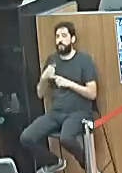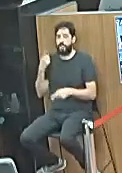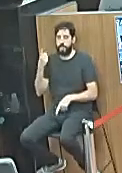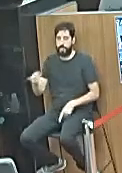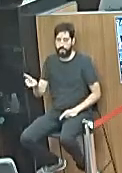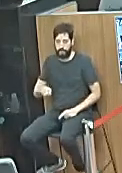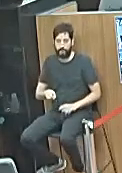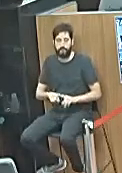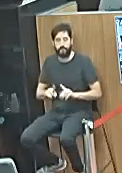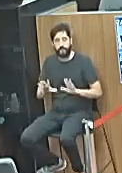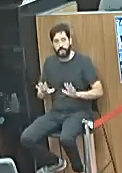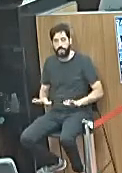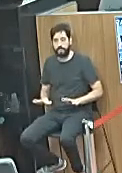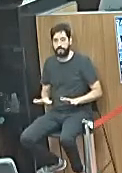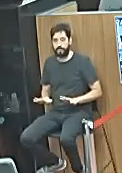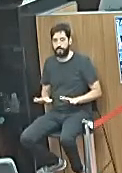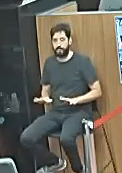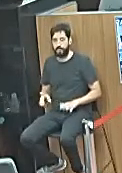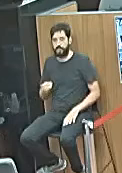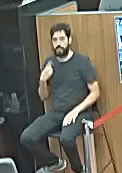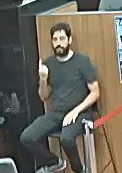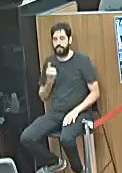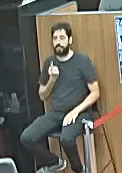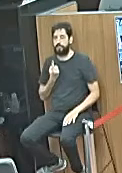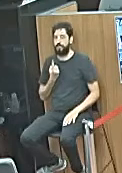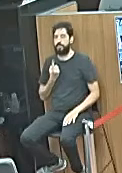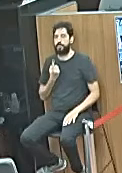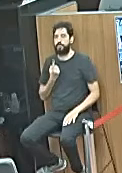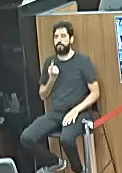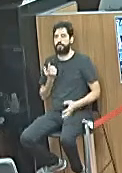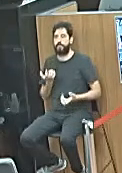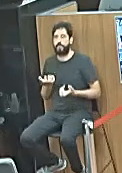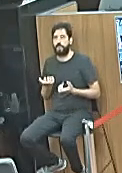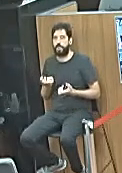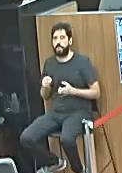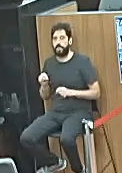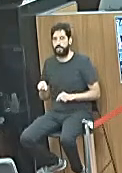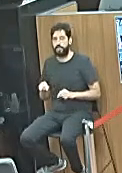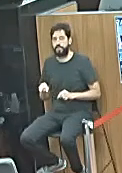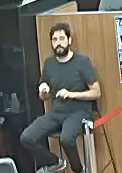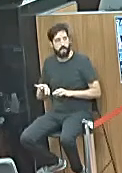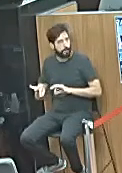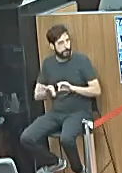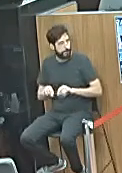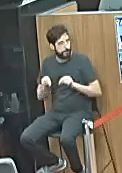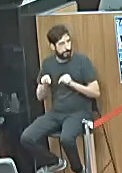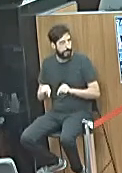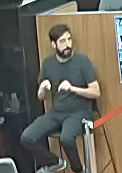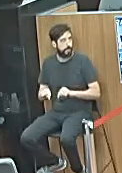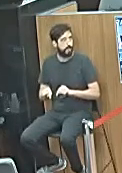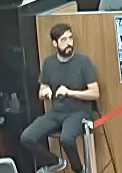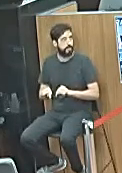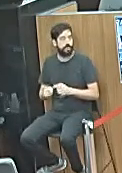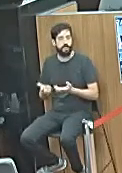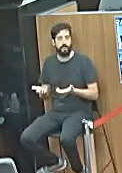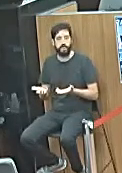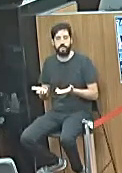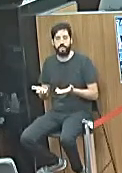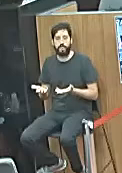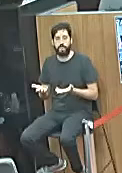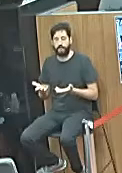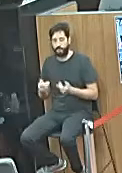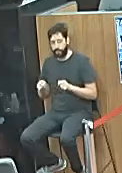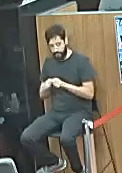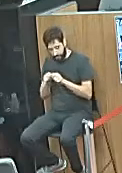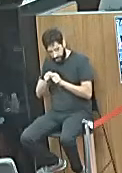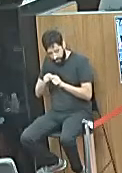é mas a gente espera que com o início da execução desse programa do programa estamos todos água a gente consiga atacar de